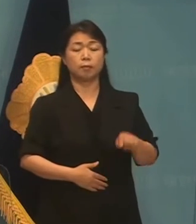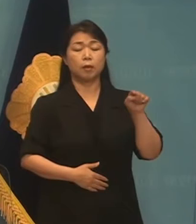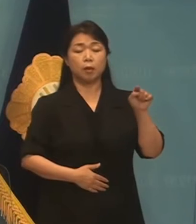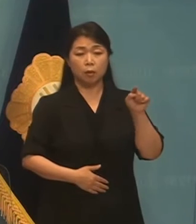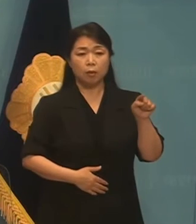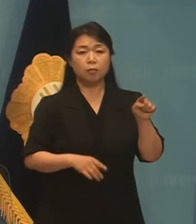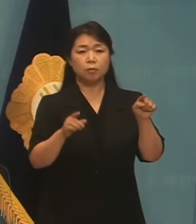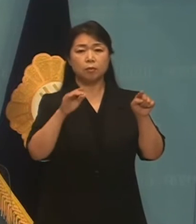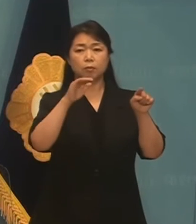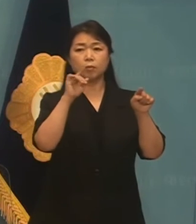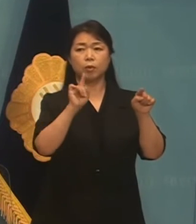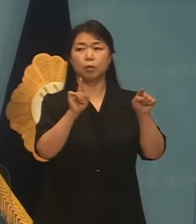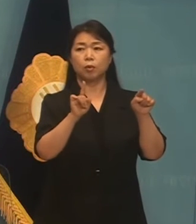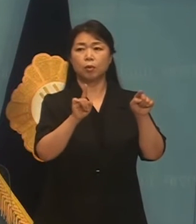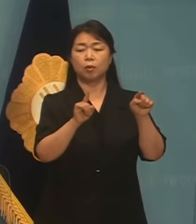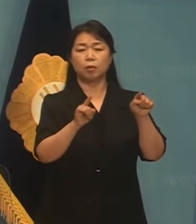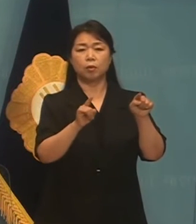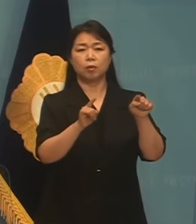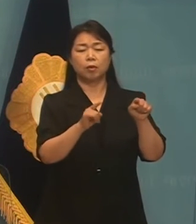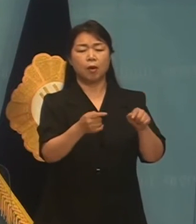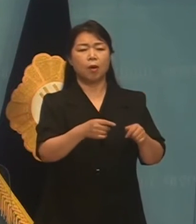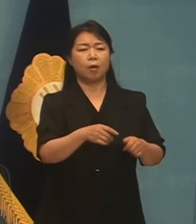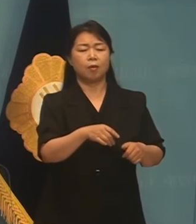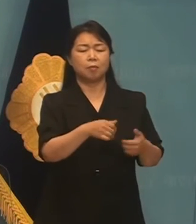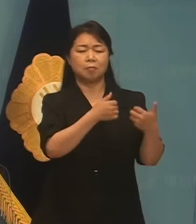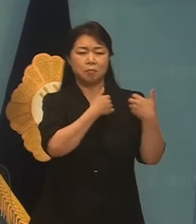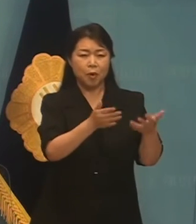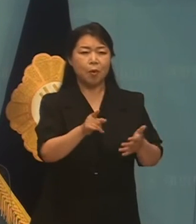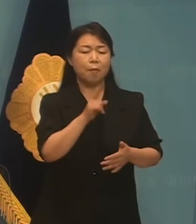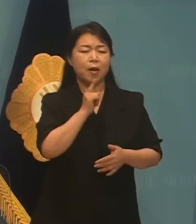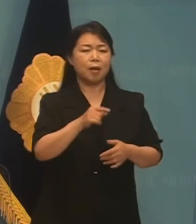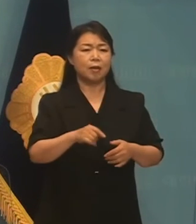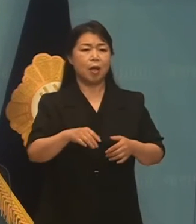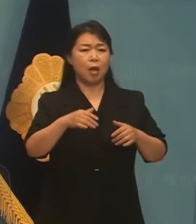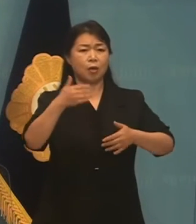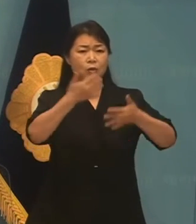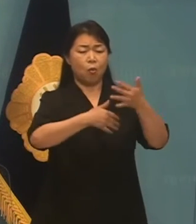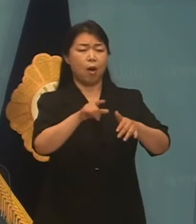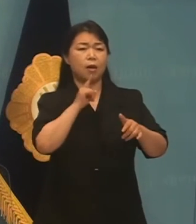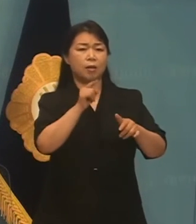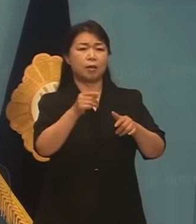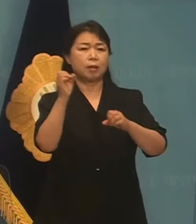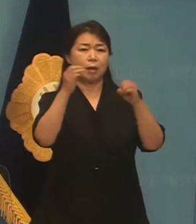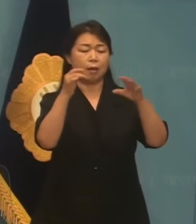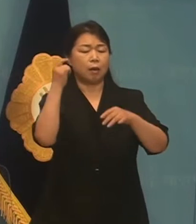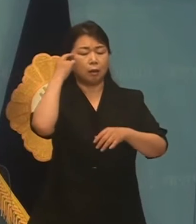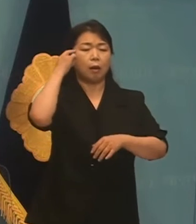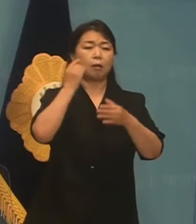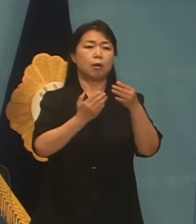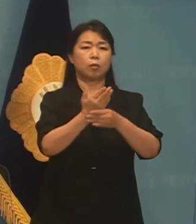즉 묻고 더블로가 라는 영화 대사를 떠올리게 합니다.